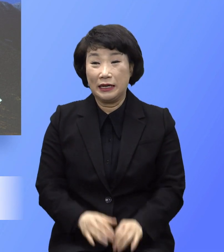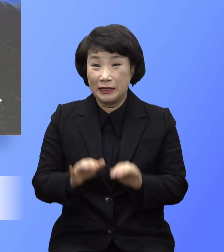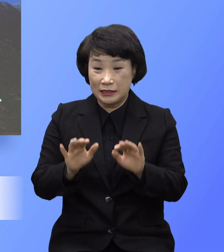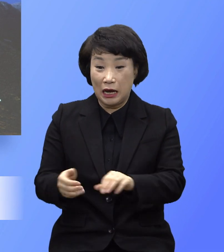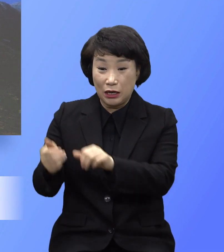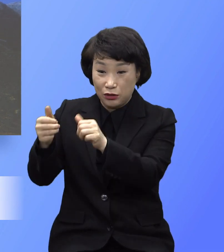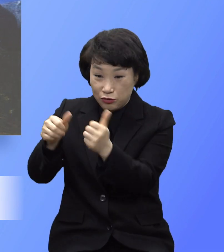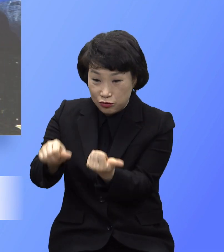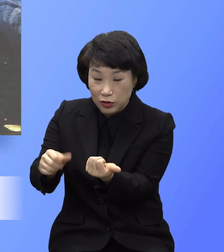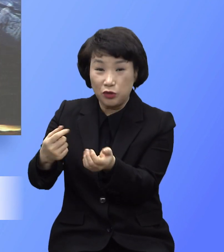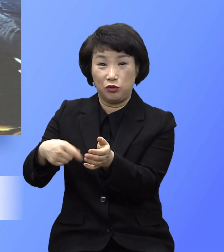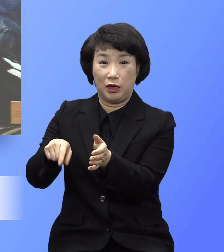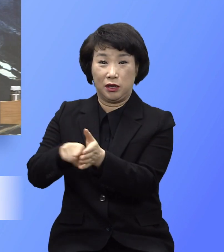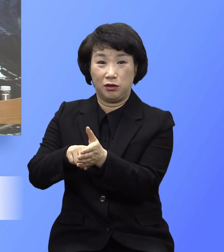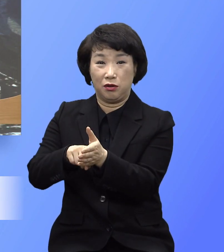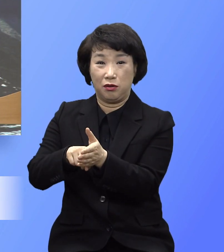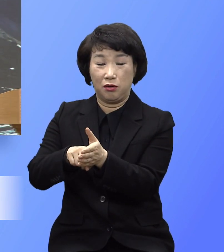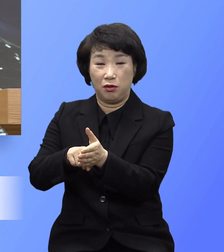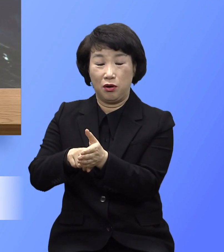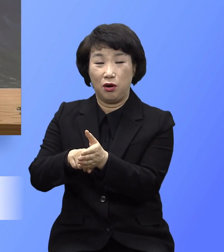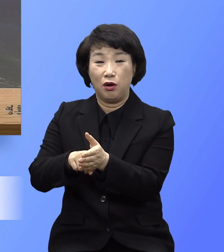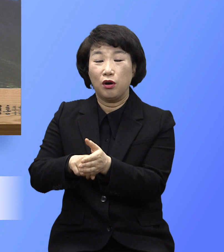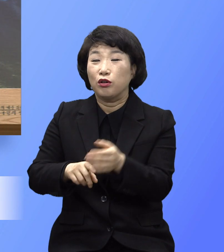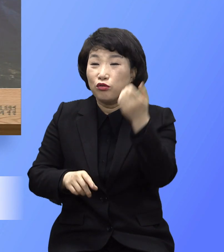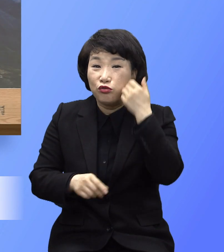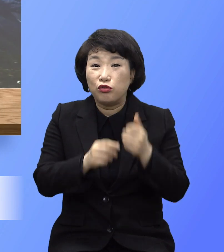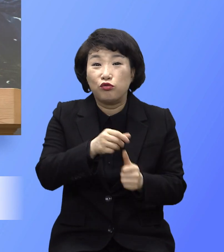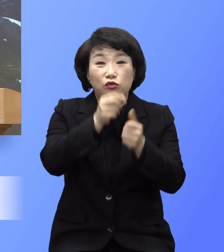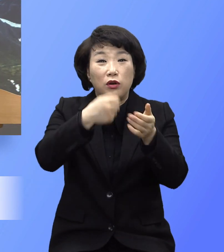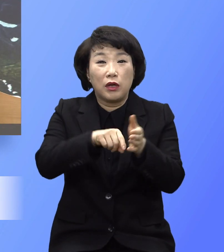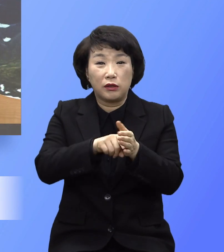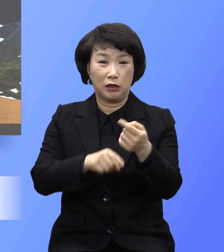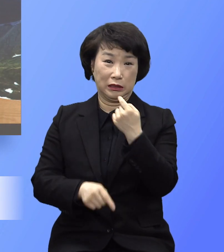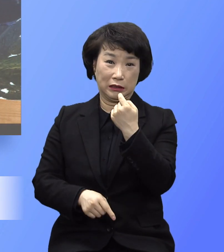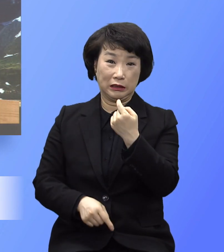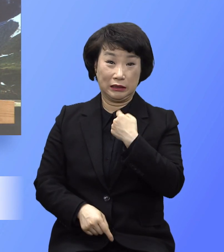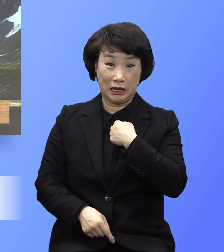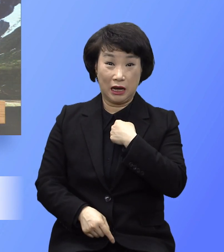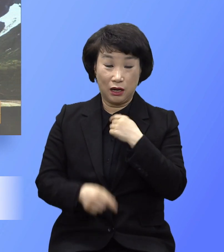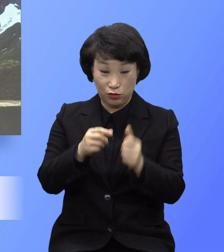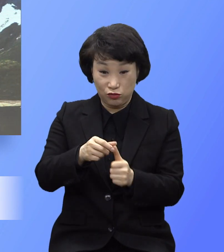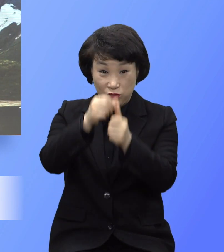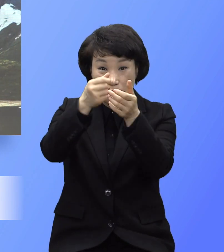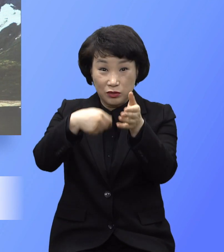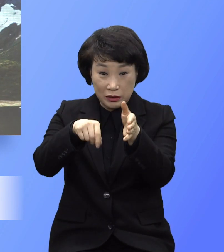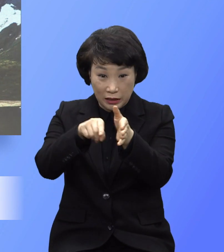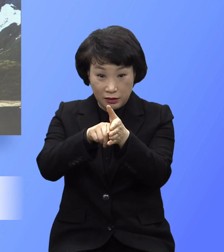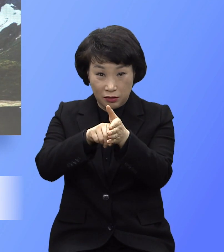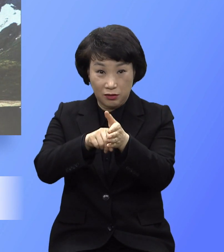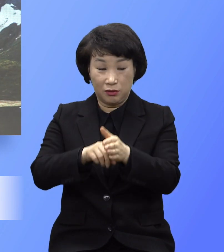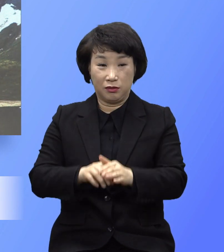그래서 죽으시려고 누구를 위해서? 나를 위해서